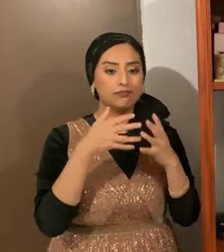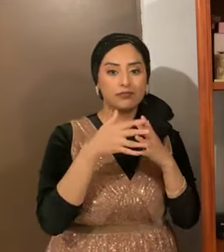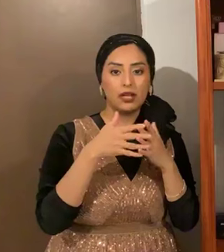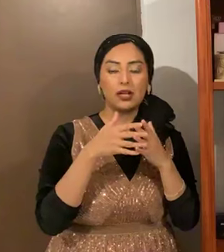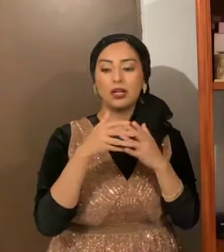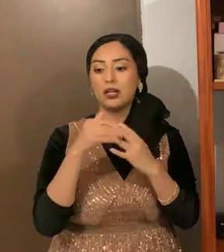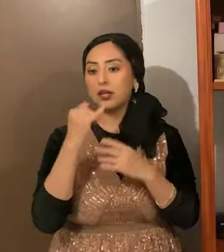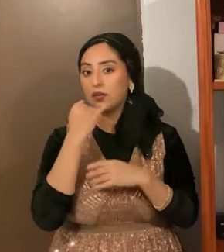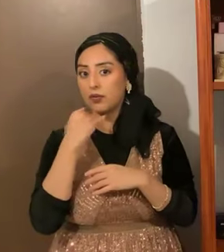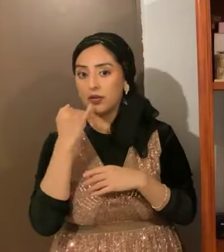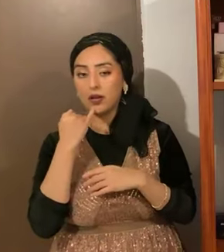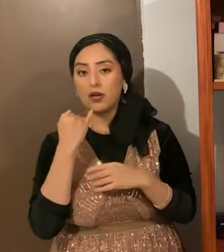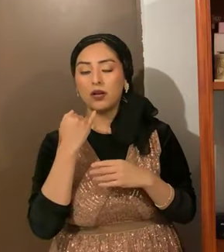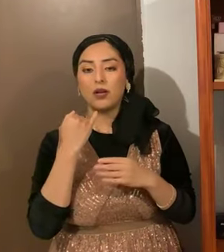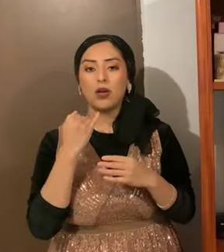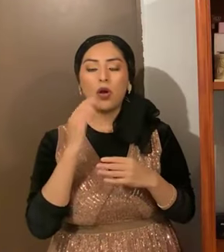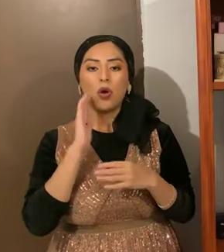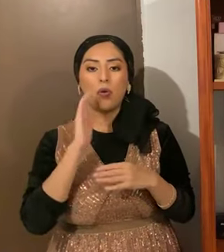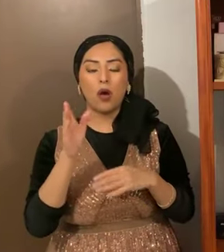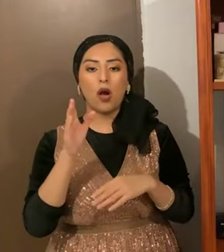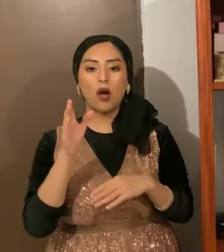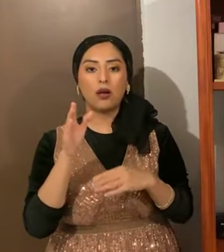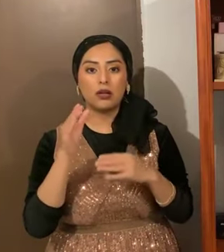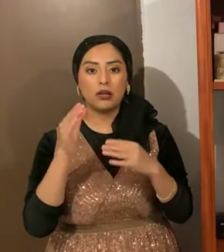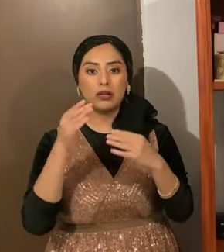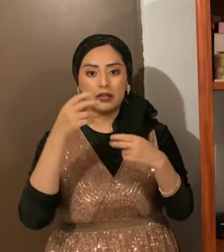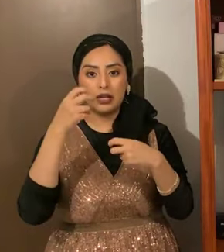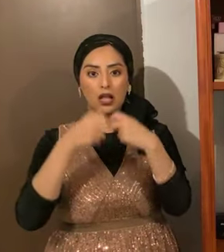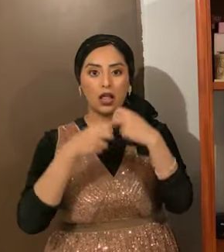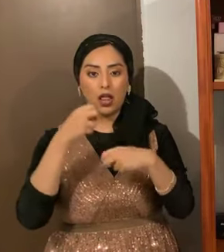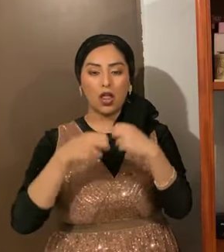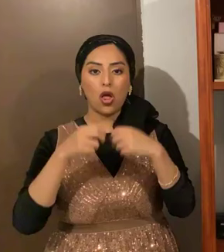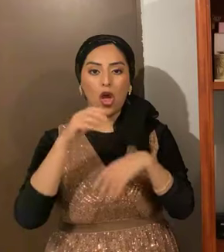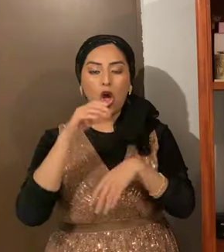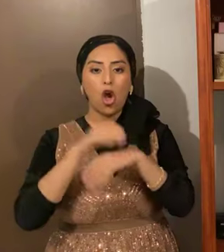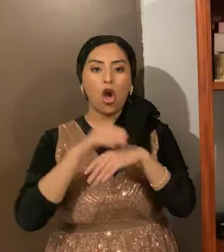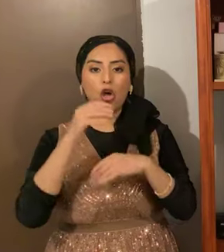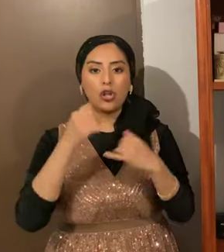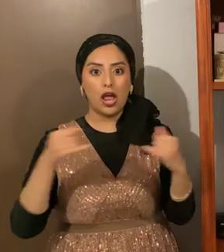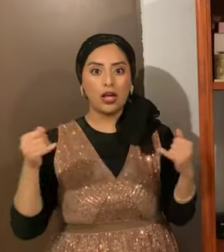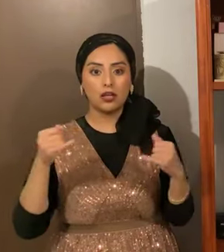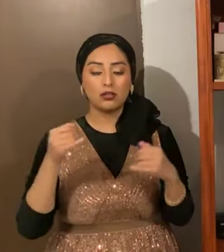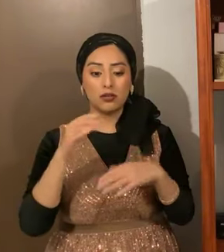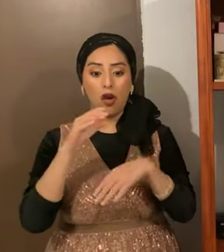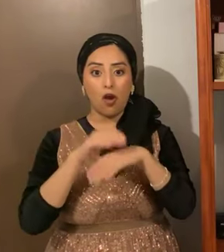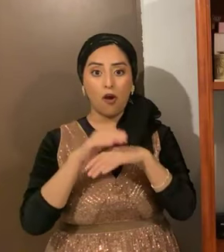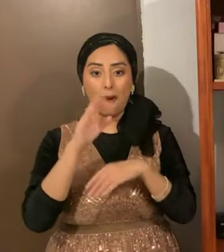e Israel, vendrán ciberataques, ojo, a bancos.